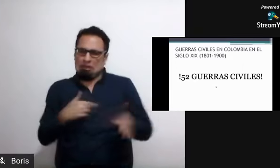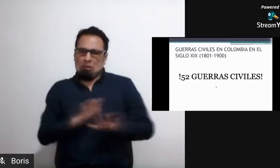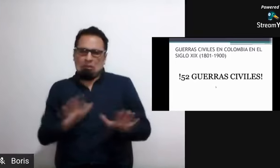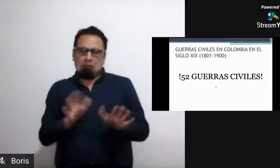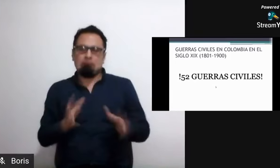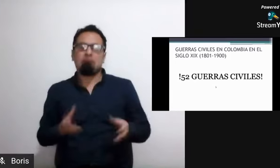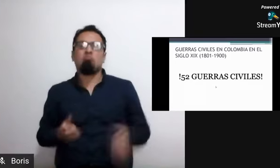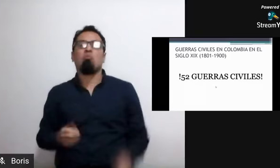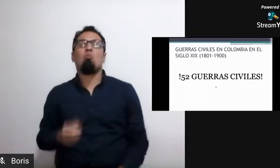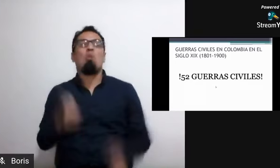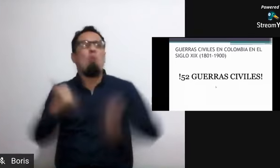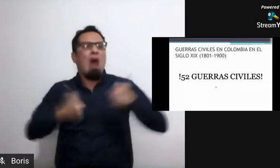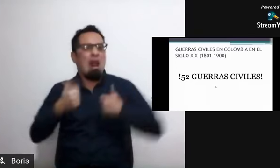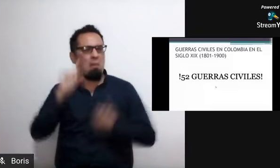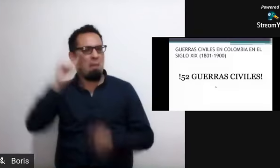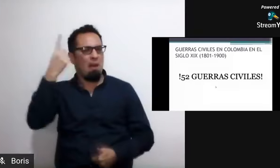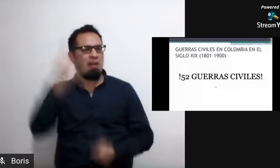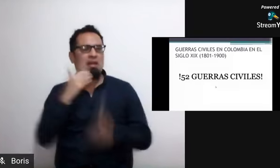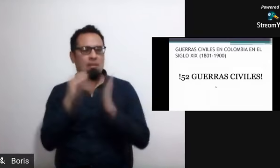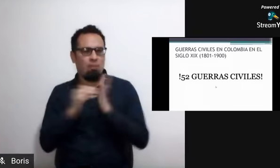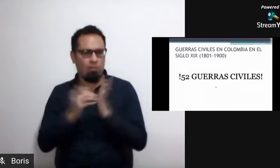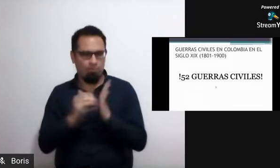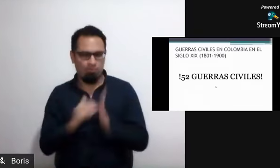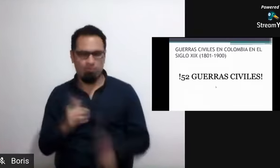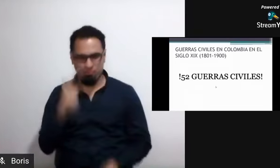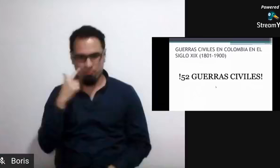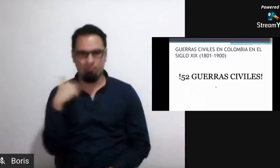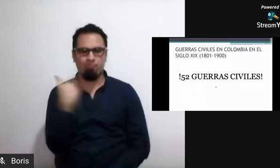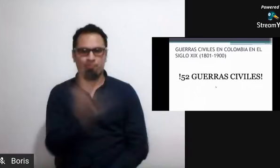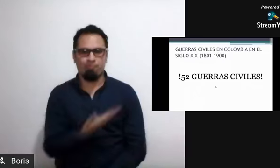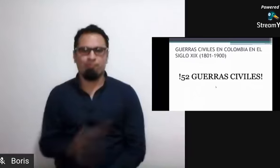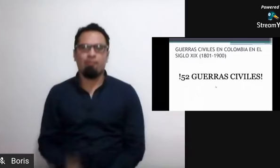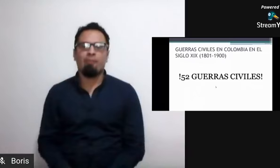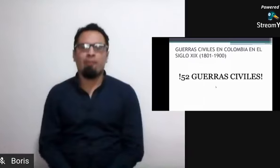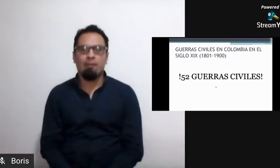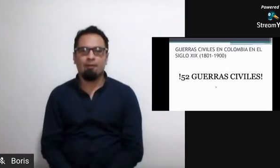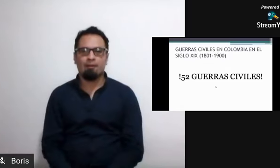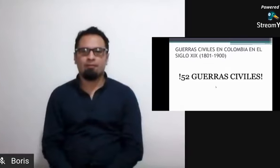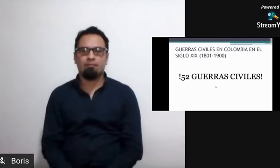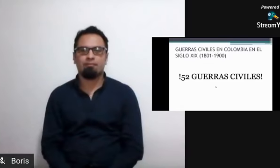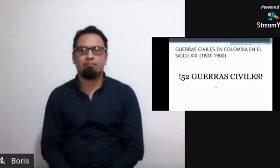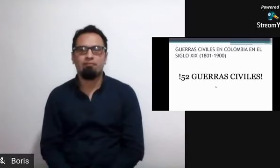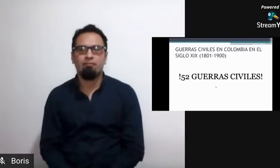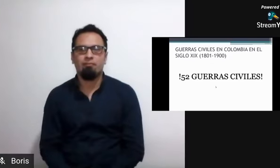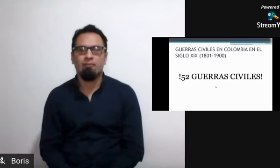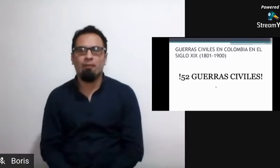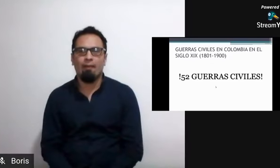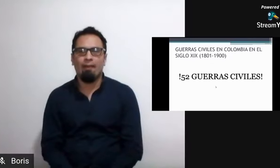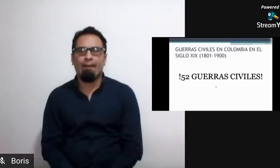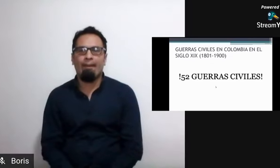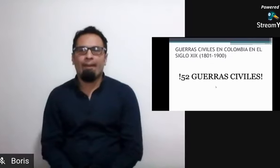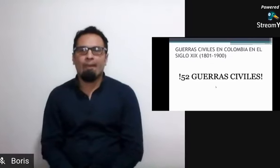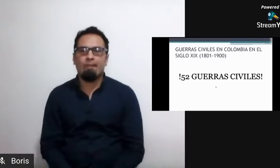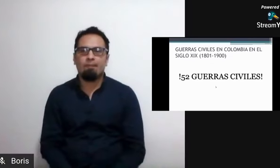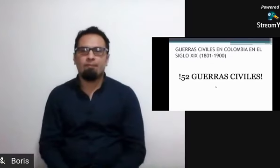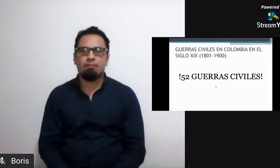ideologías, filosofías. Yo voy a hablar acerca de 2. La primera de ellas, en la siguiente diapositiva, por